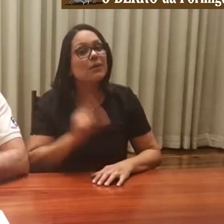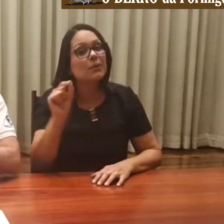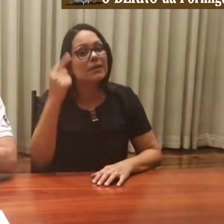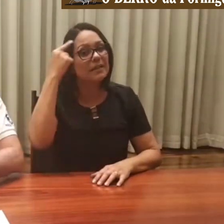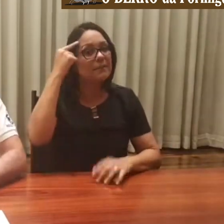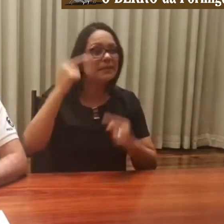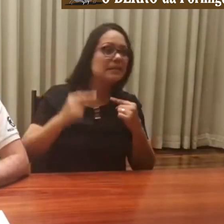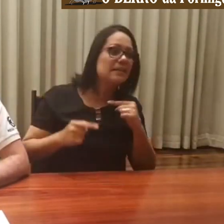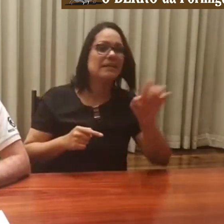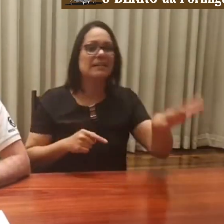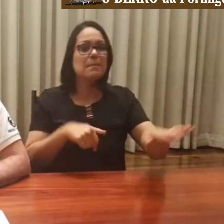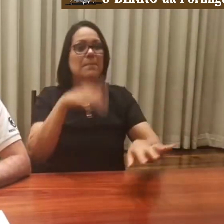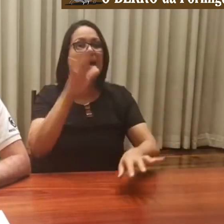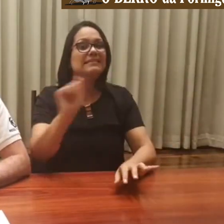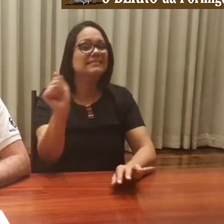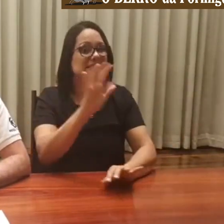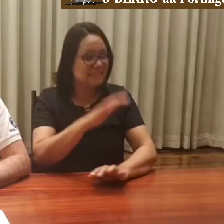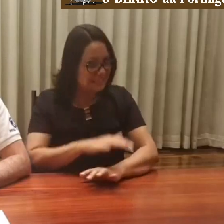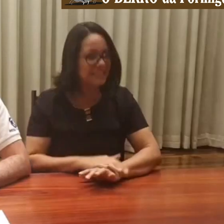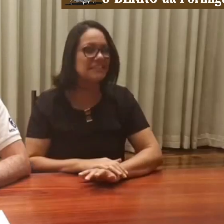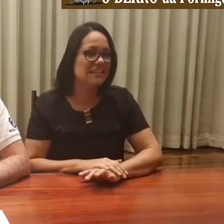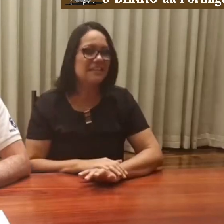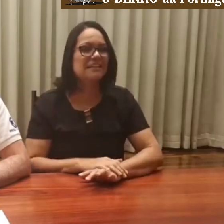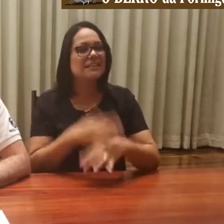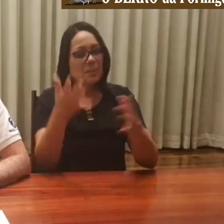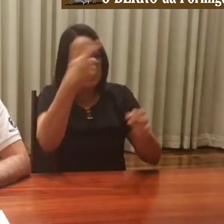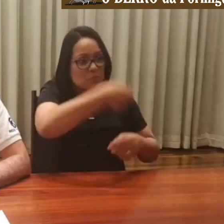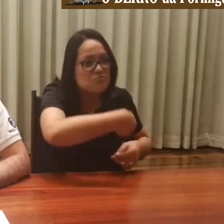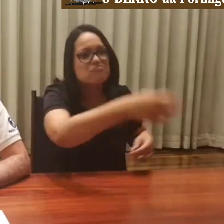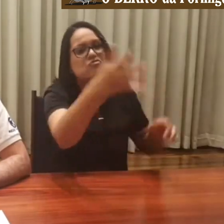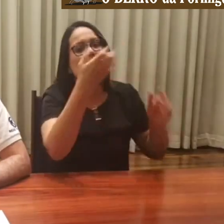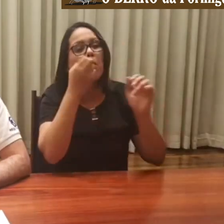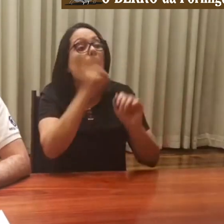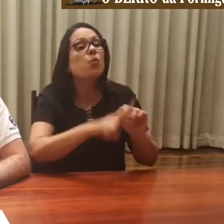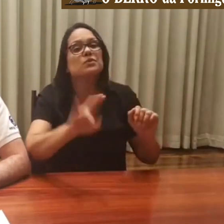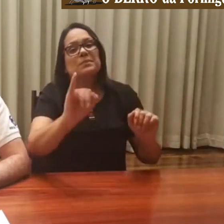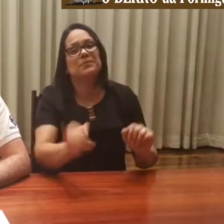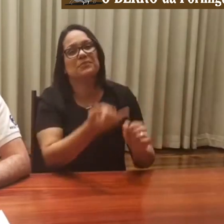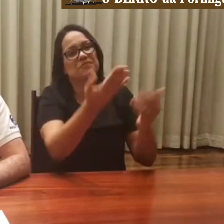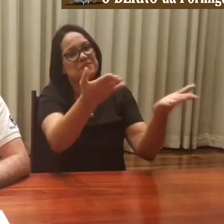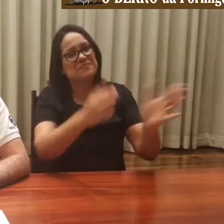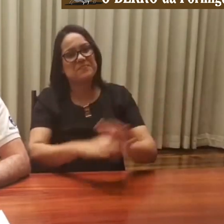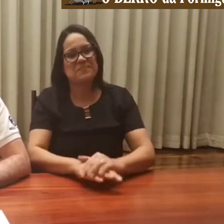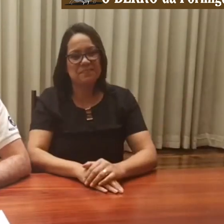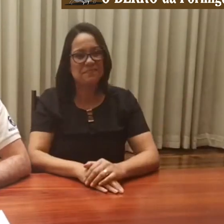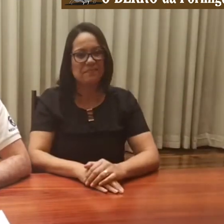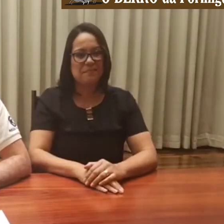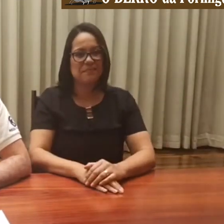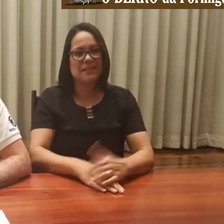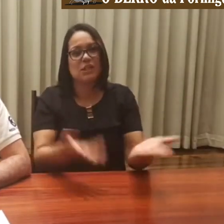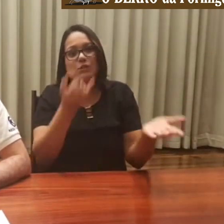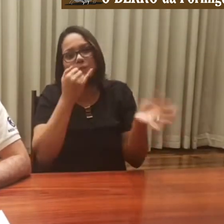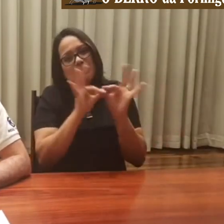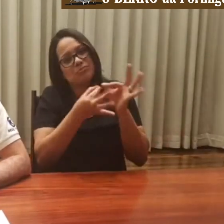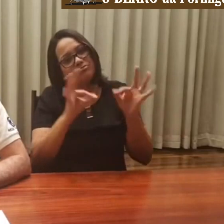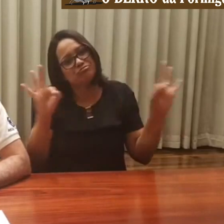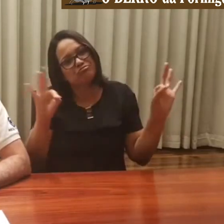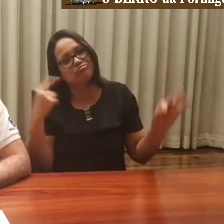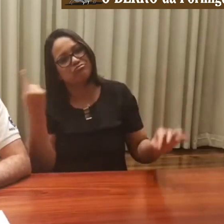minha, deve estar mais caro ainda. Mas tudo bem, para quem pegou o chapéu, faça bom uso dele. Meus amigos, falei demais, estou